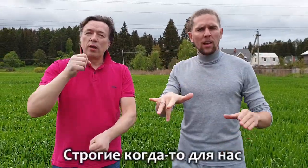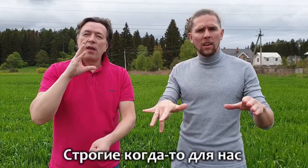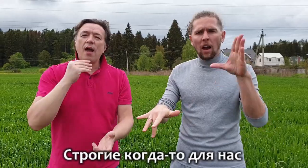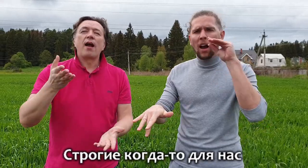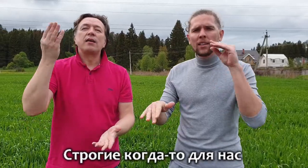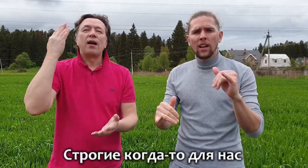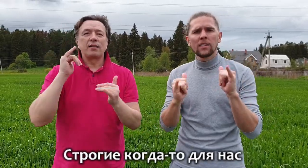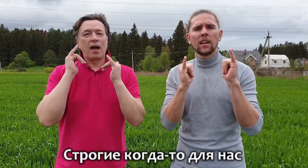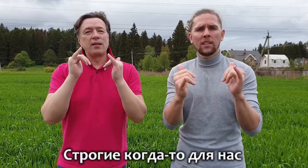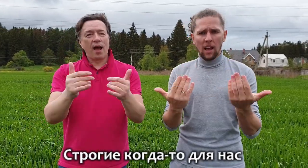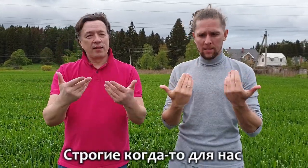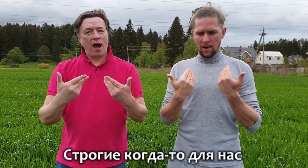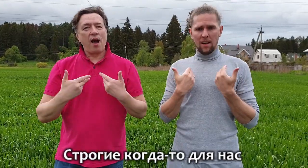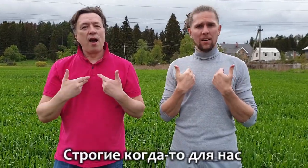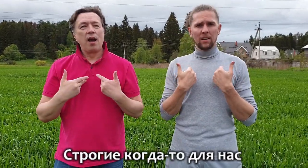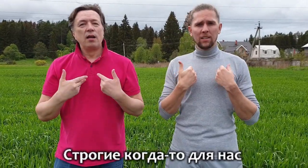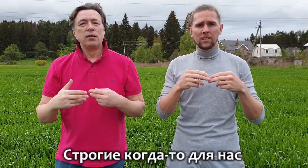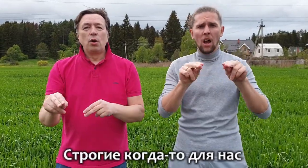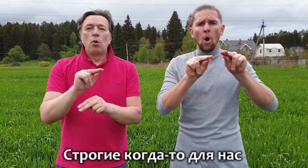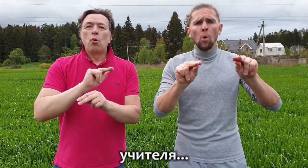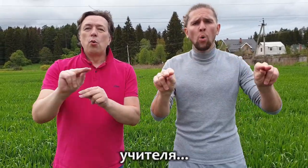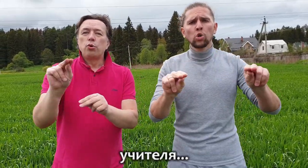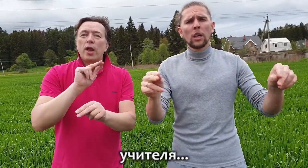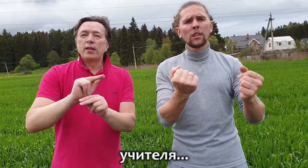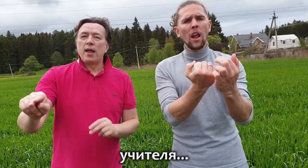Строгие когда-то для нас учителя.